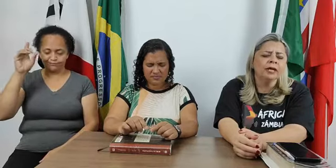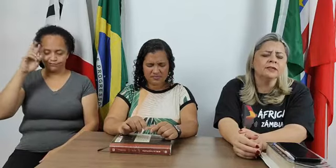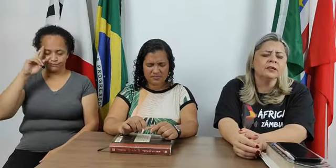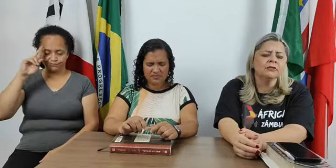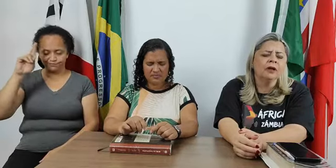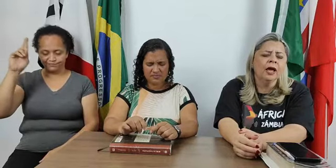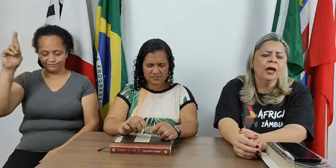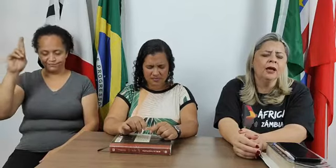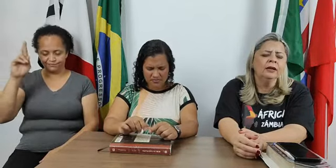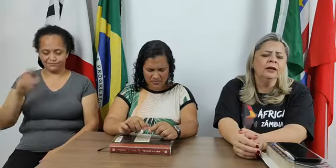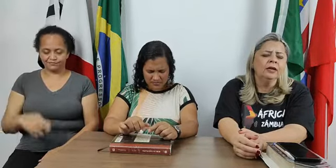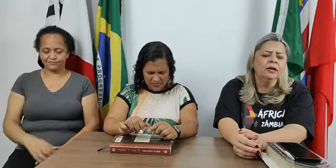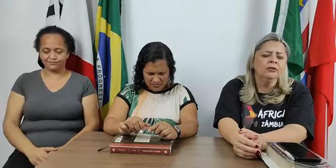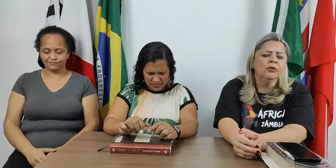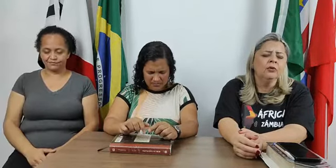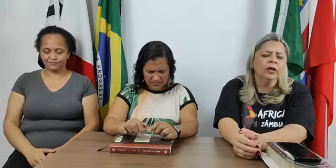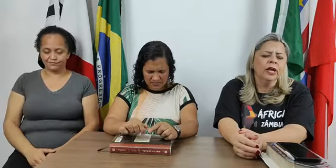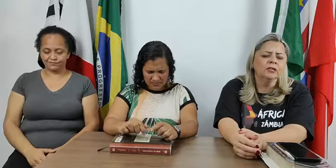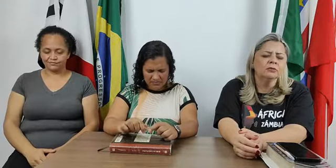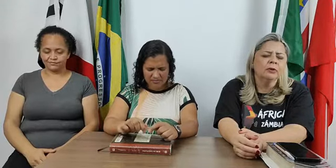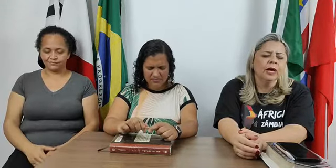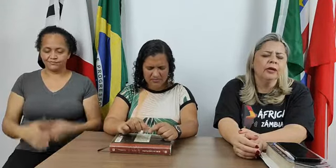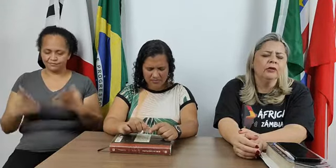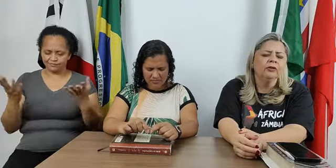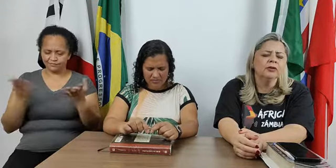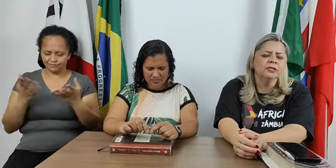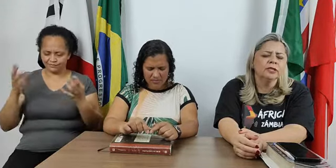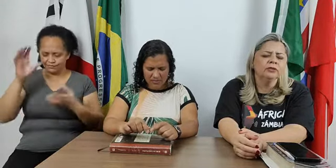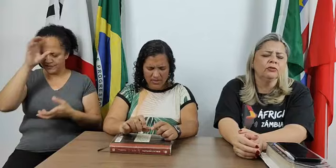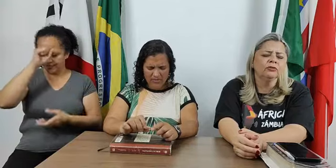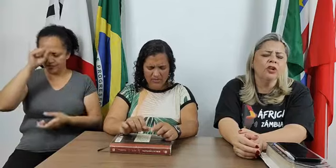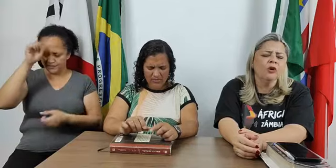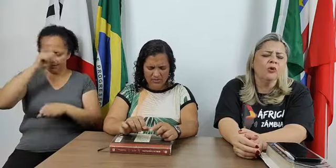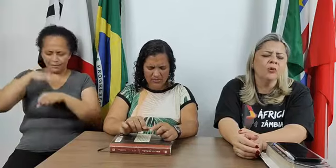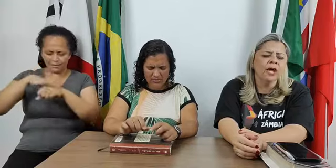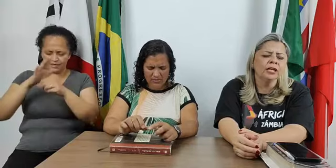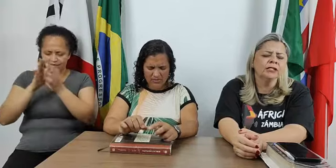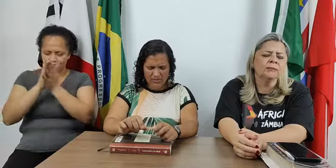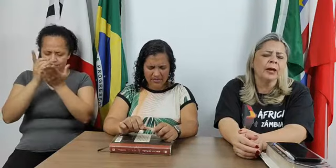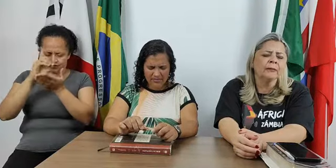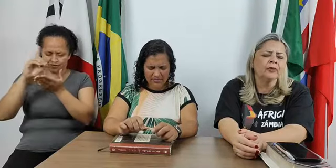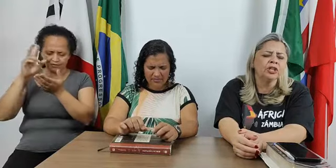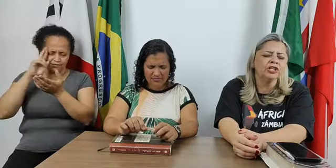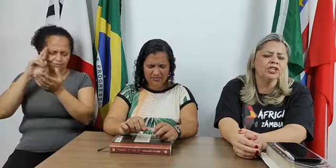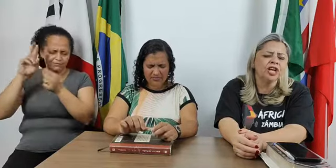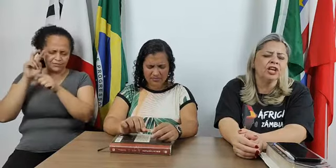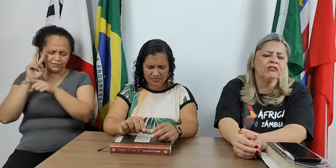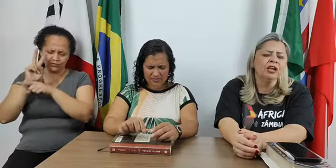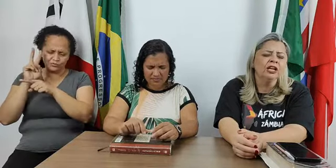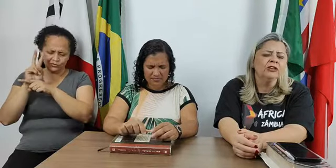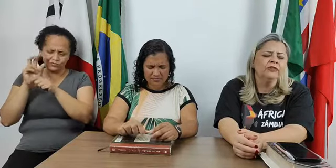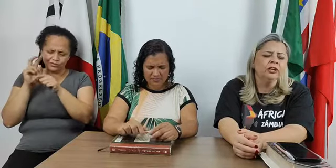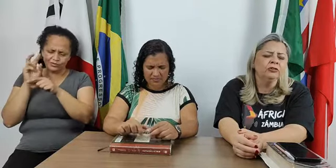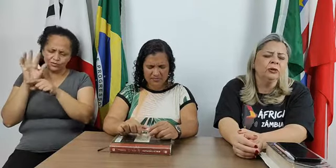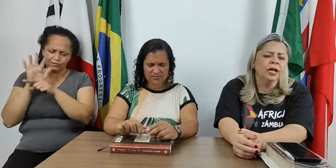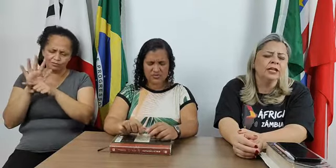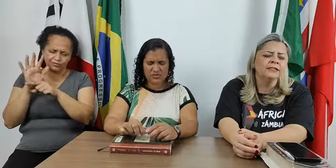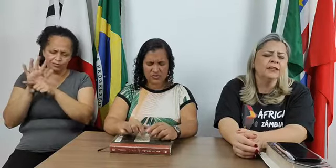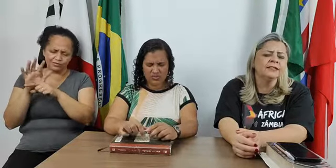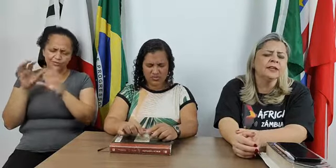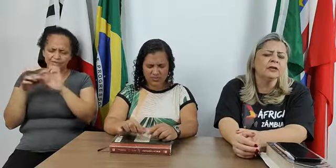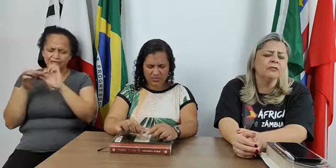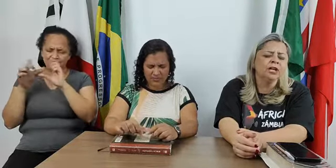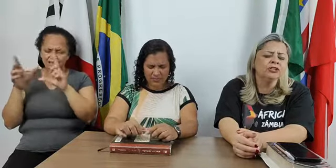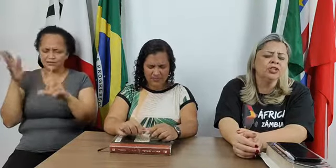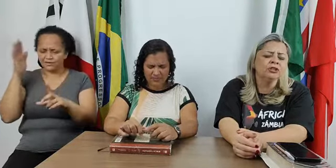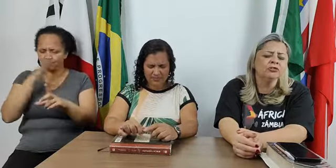Oh, Pai, eles estão lá em um congresso, Pai. Oh, Senhor, ser com eles, Pai, protegendo, livrando eles.